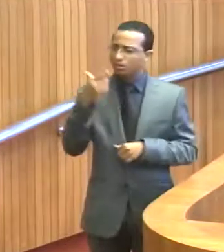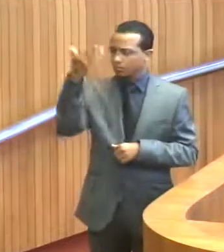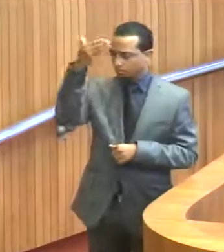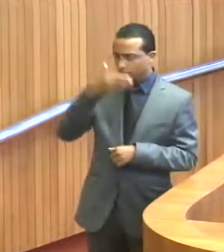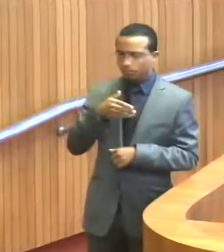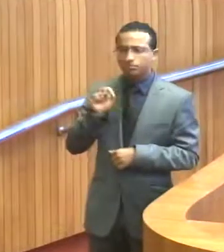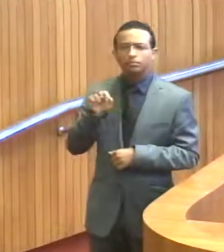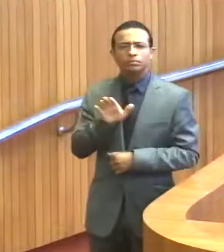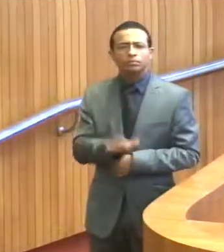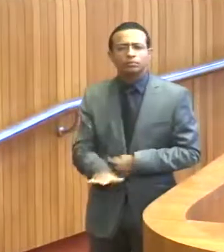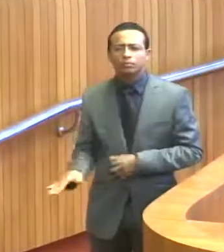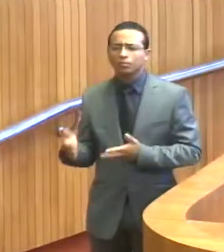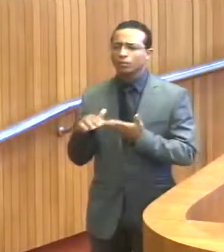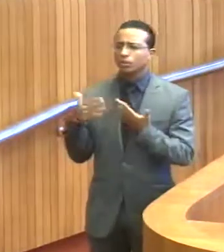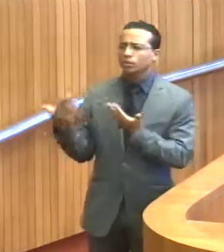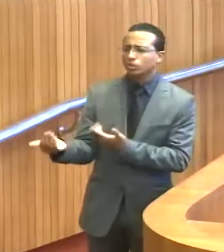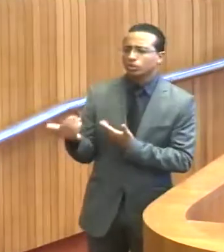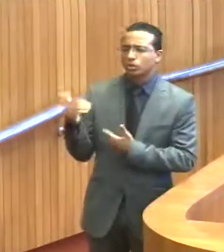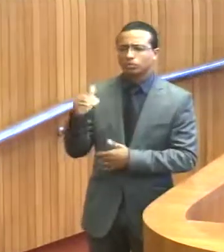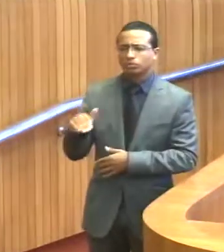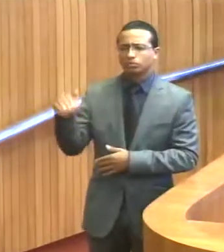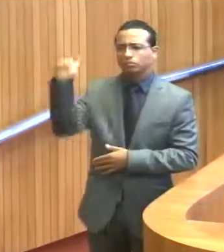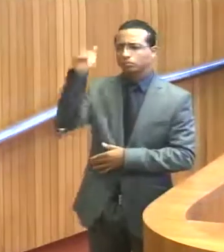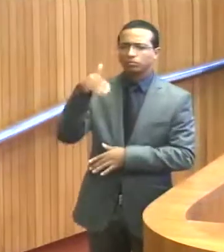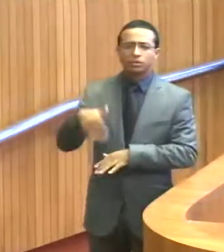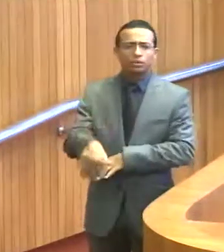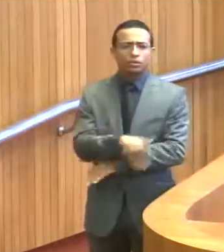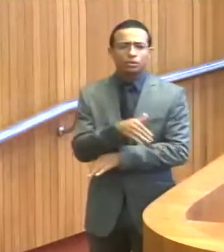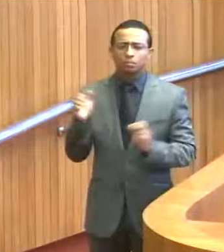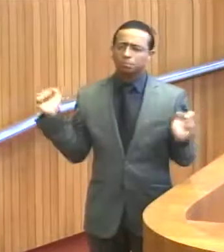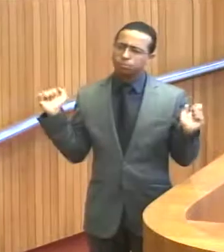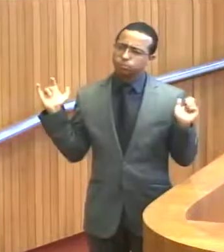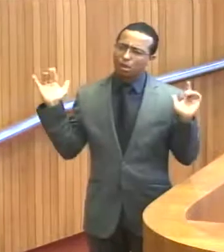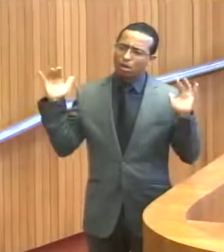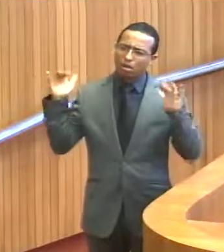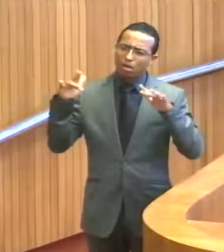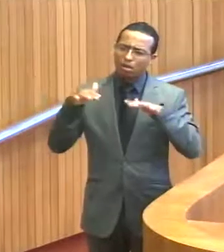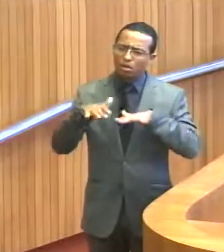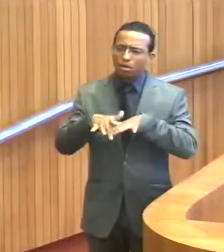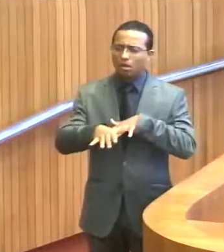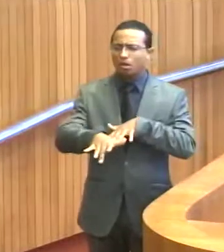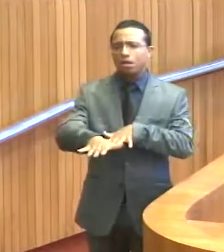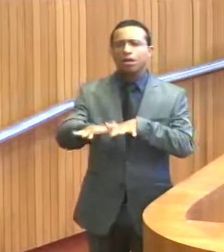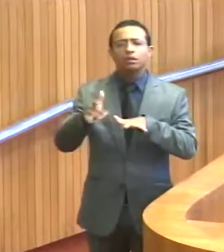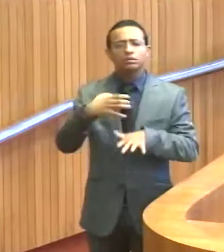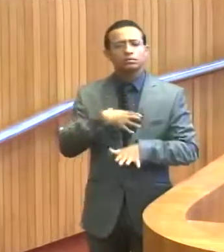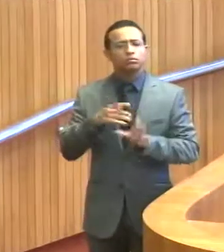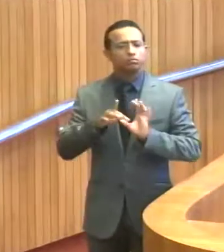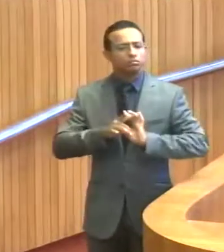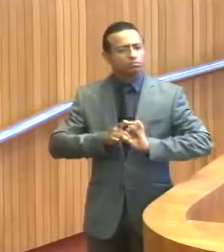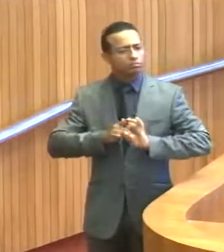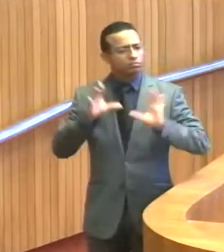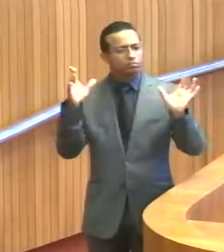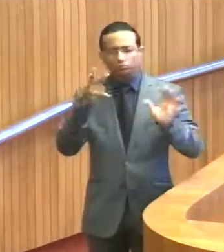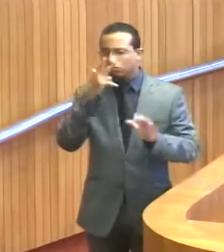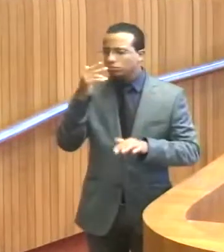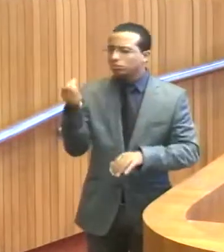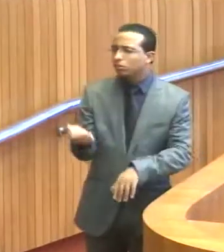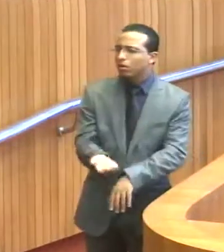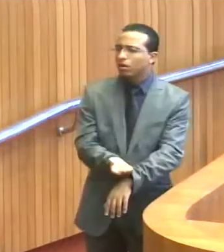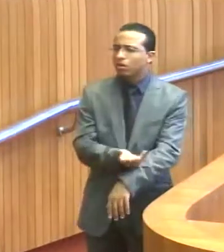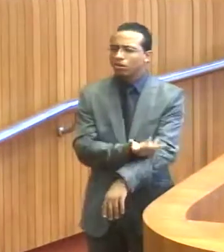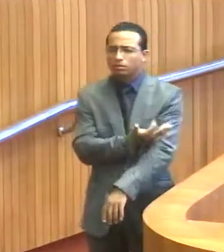onde crianças, jovens e adultos iam para as ruas e, num grito de liberdade, com muita emoção,